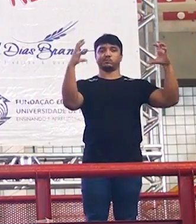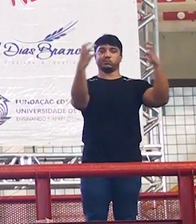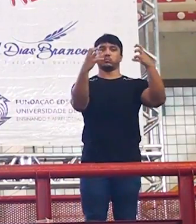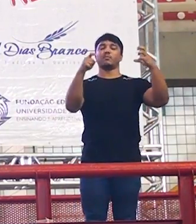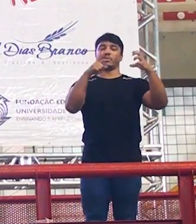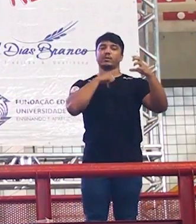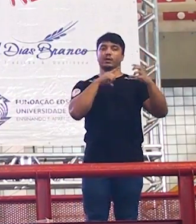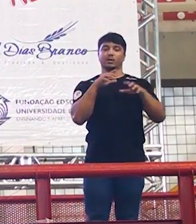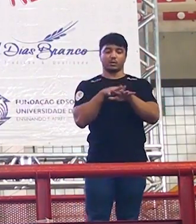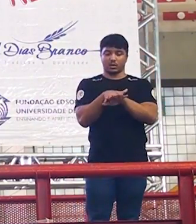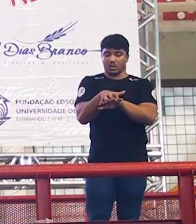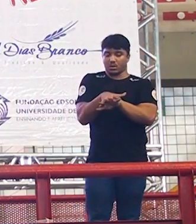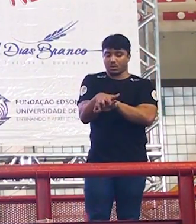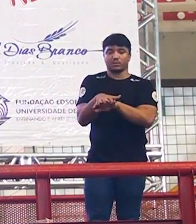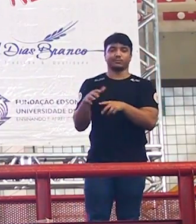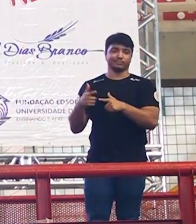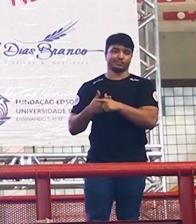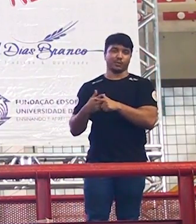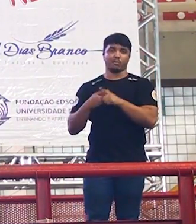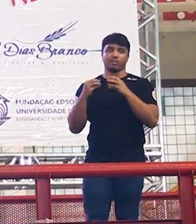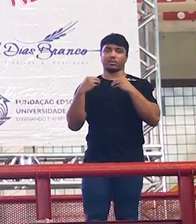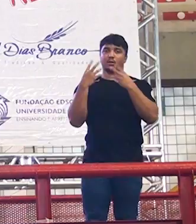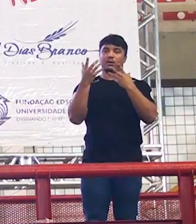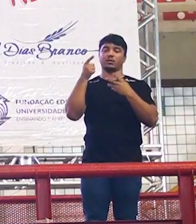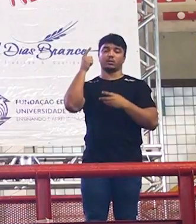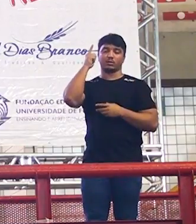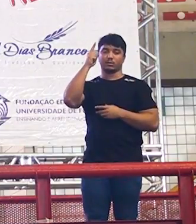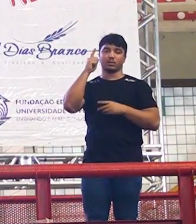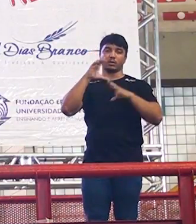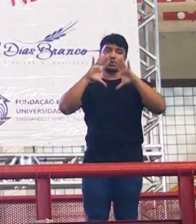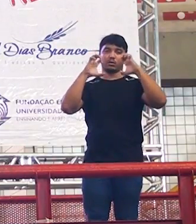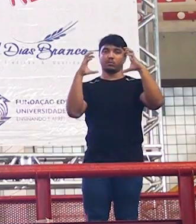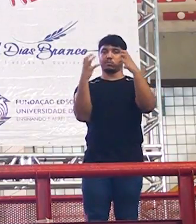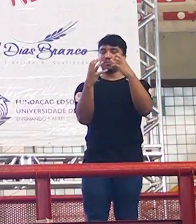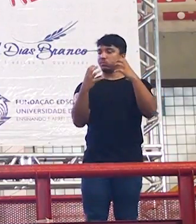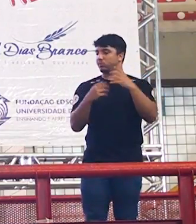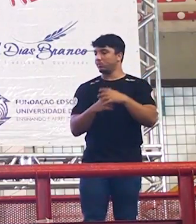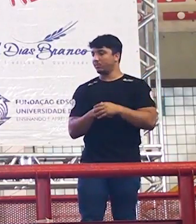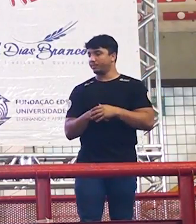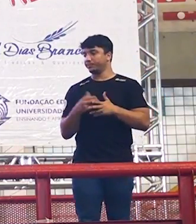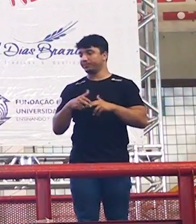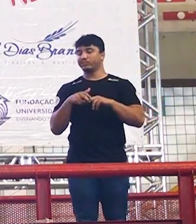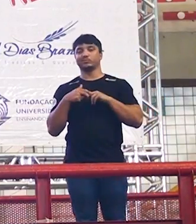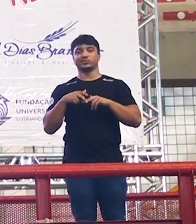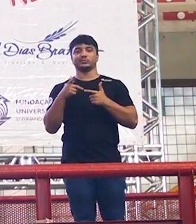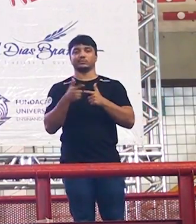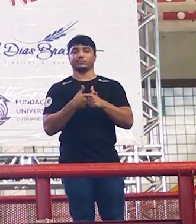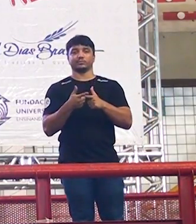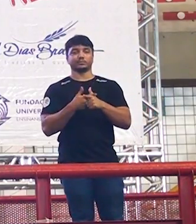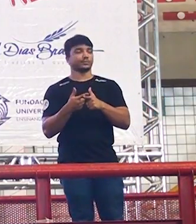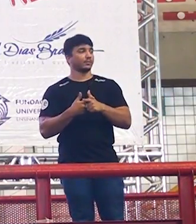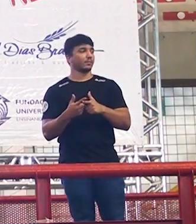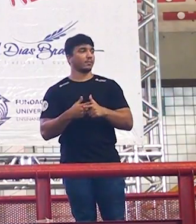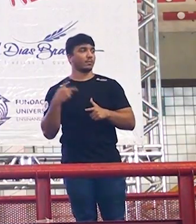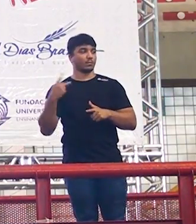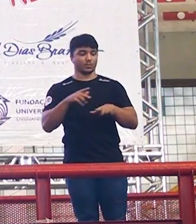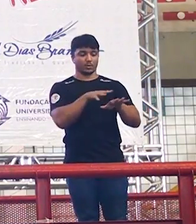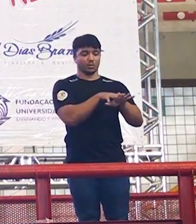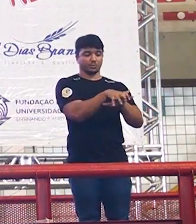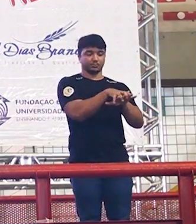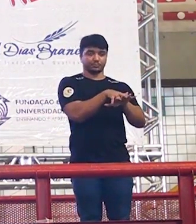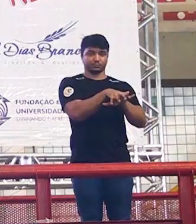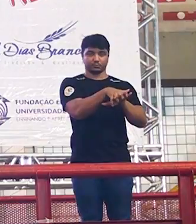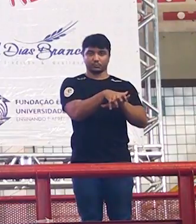que a hidrelétrica contribui para o agravamento do efeito estufa. Essas são, portanto, as desvantagens das